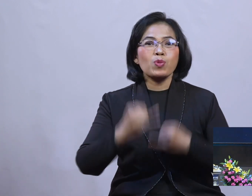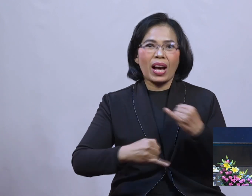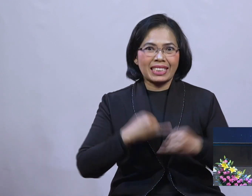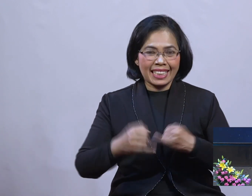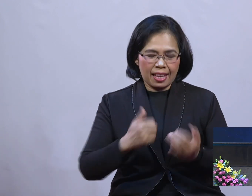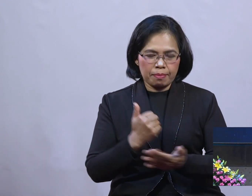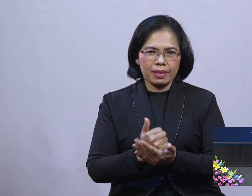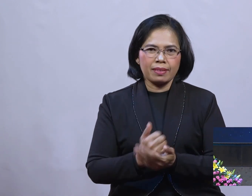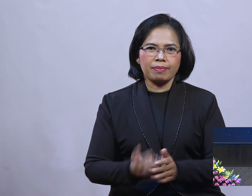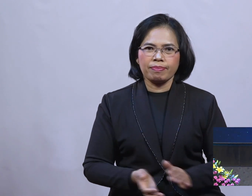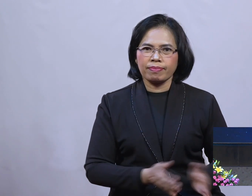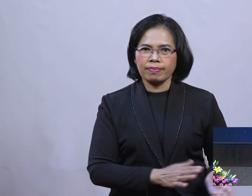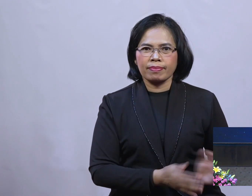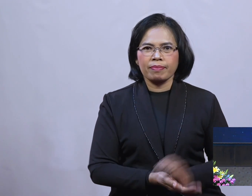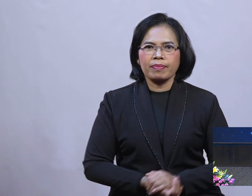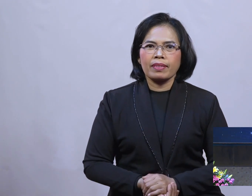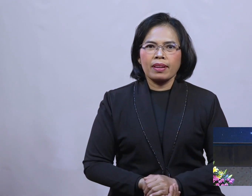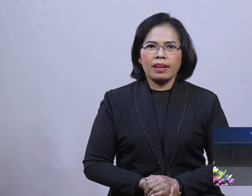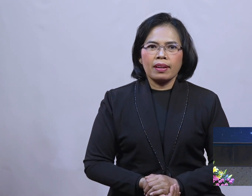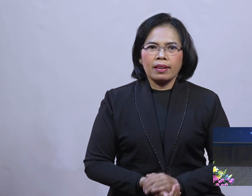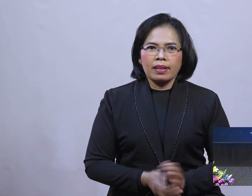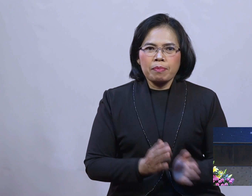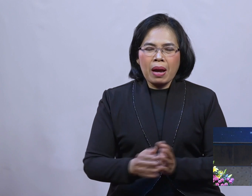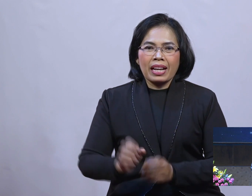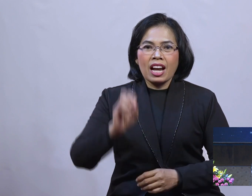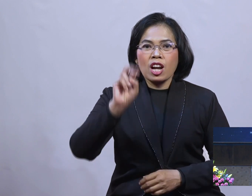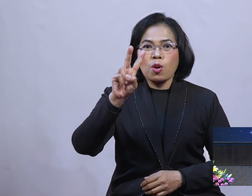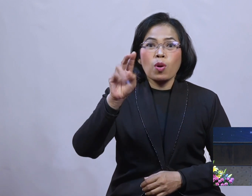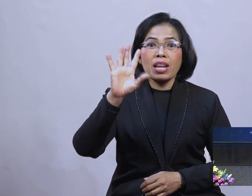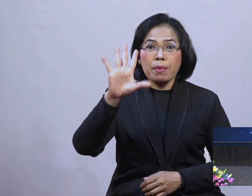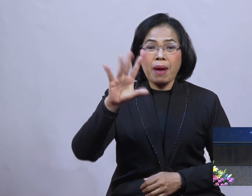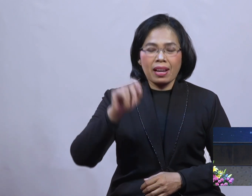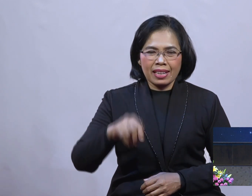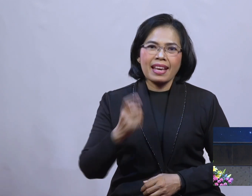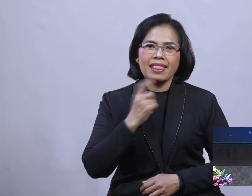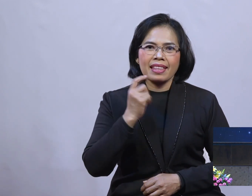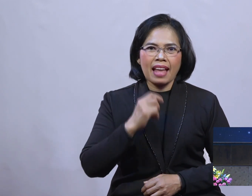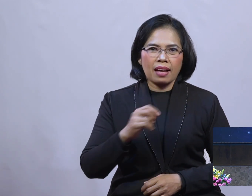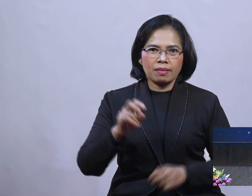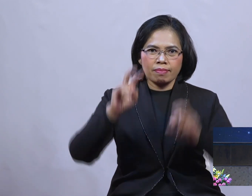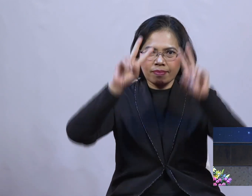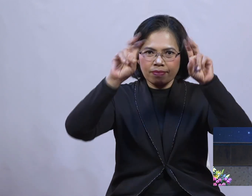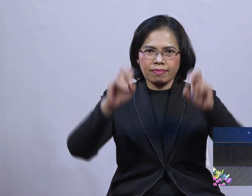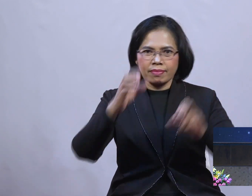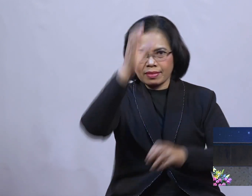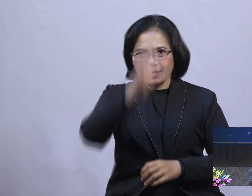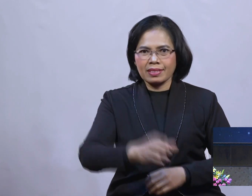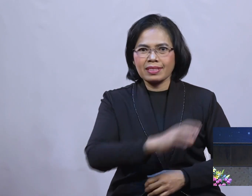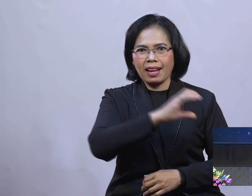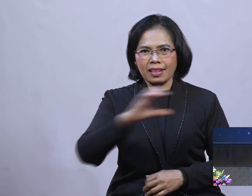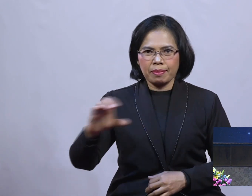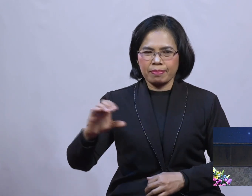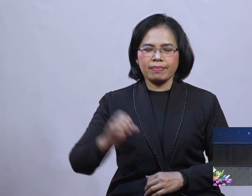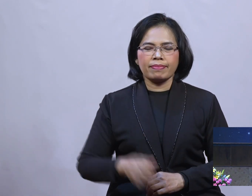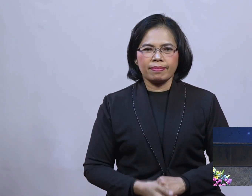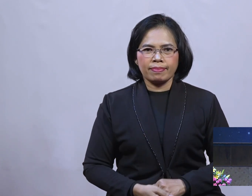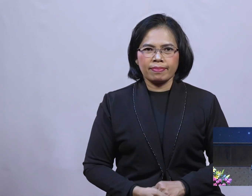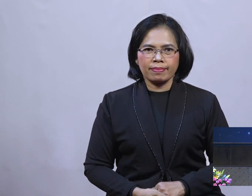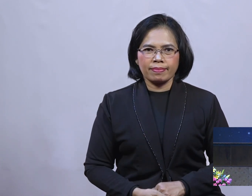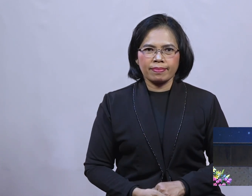nah ah bagian ke-20 ini tapi masih oke Hah Naik tangga Gan susah